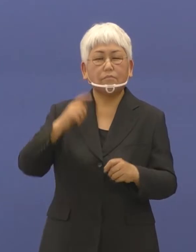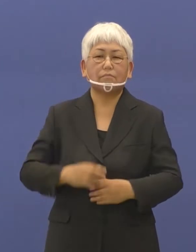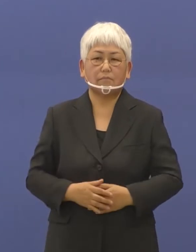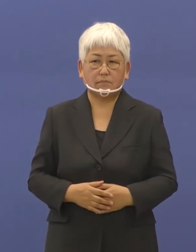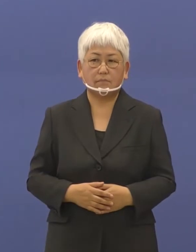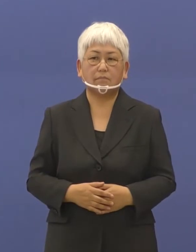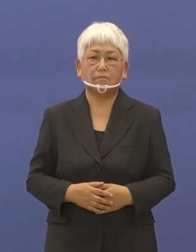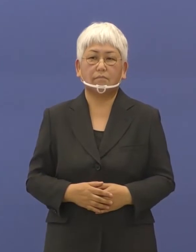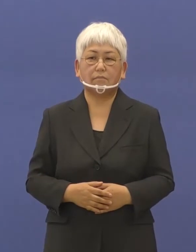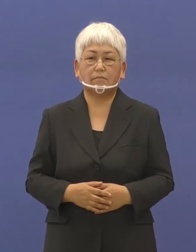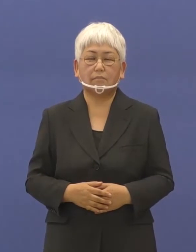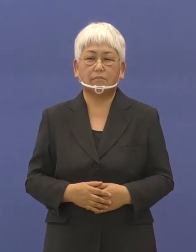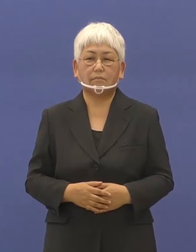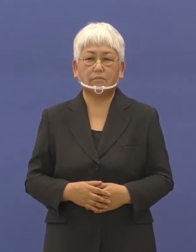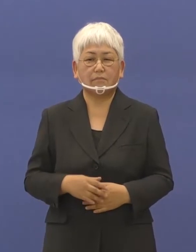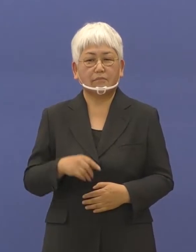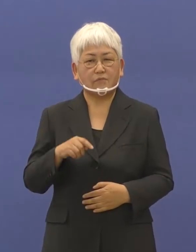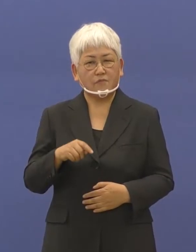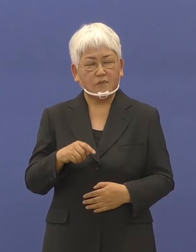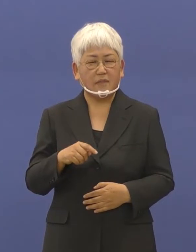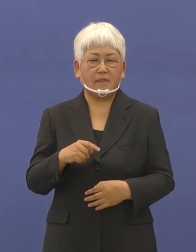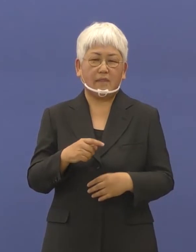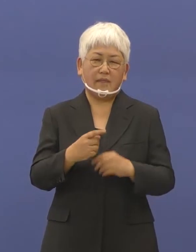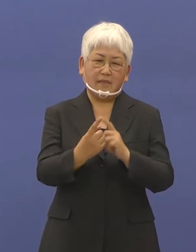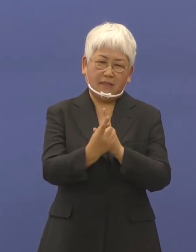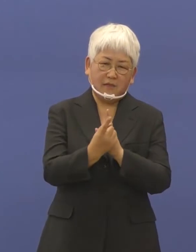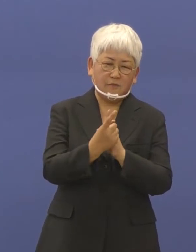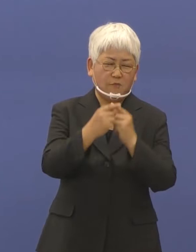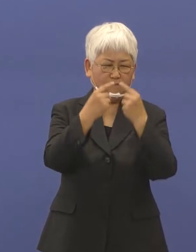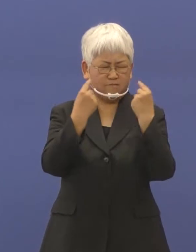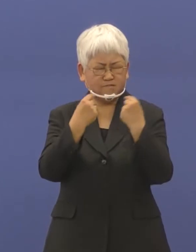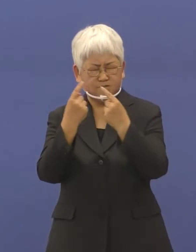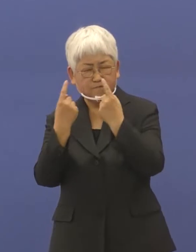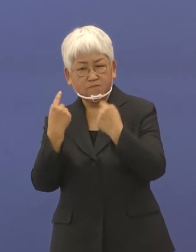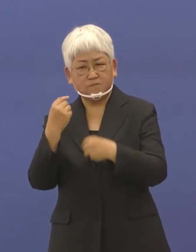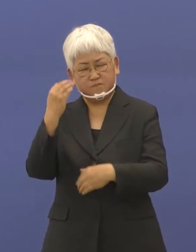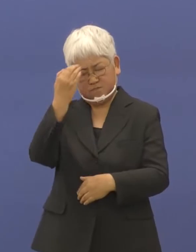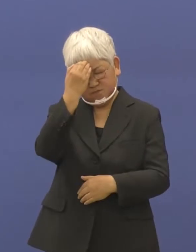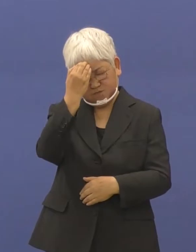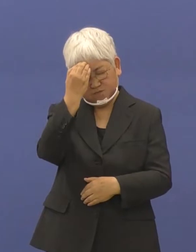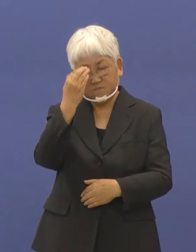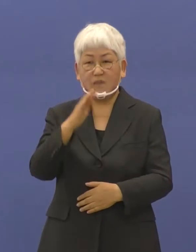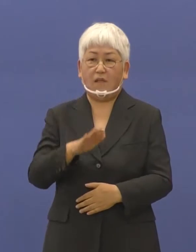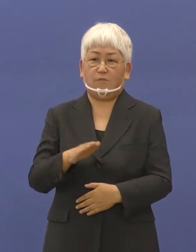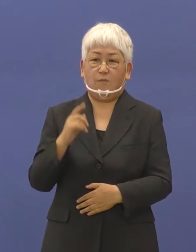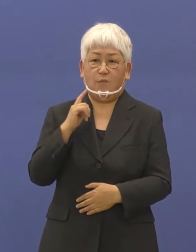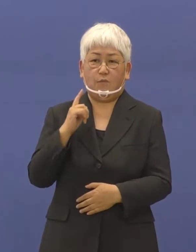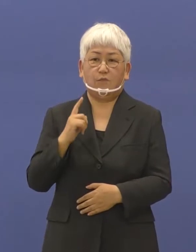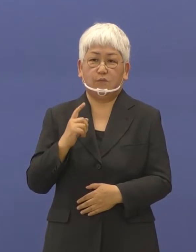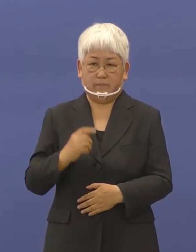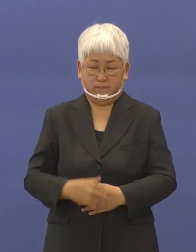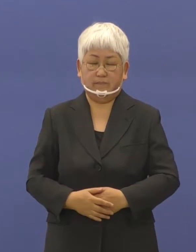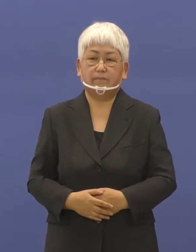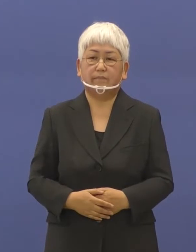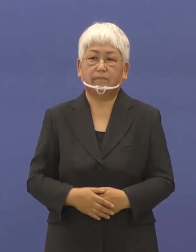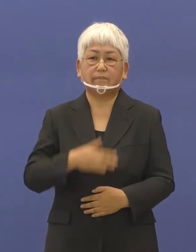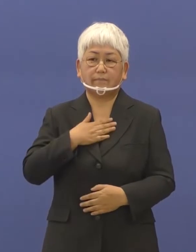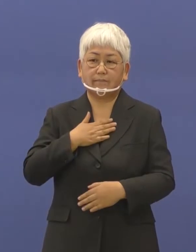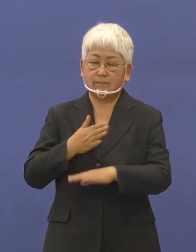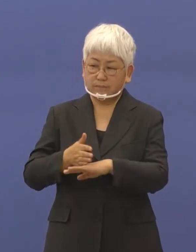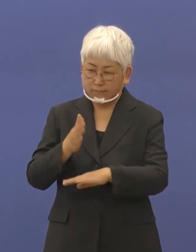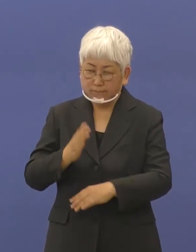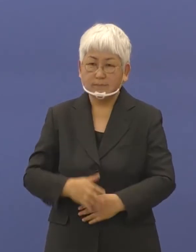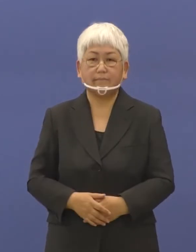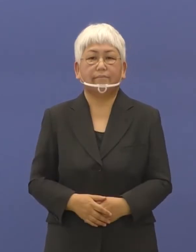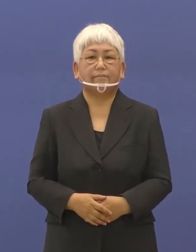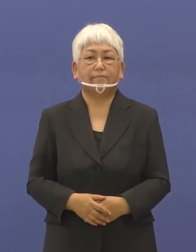なかなかこうそれぞれ対応に困ってるんだと思います。 分かりました。ありがとうござい